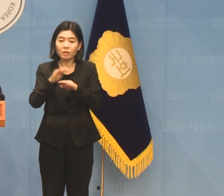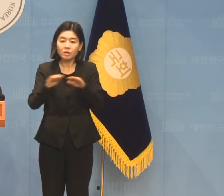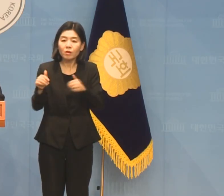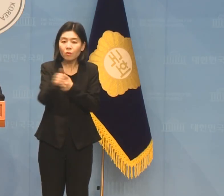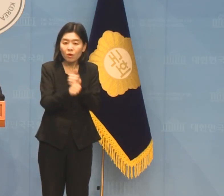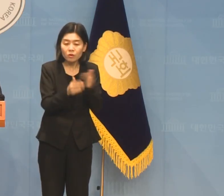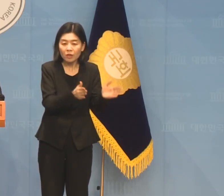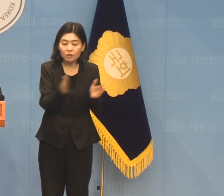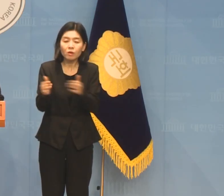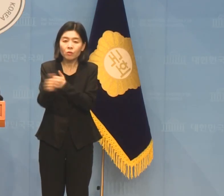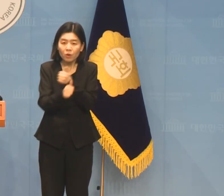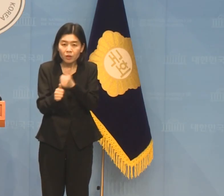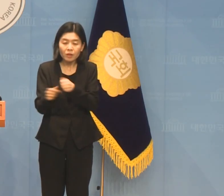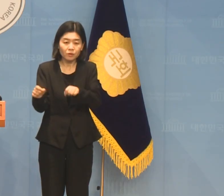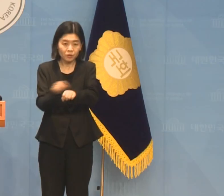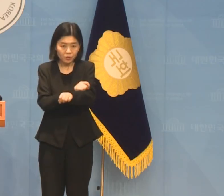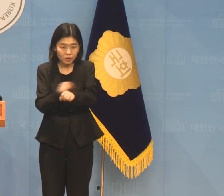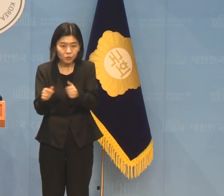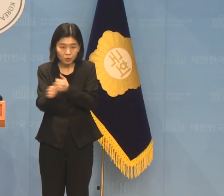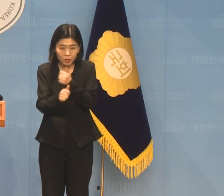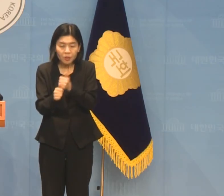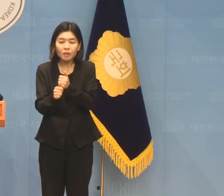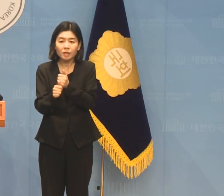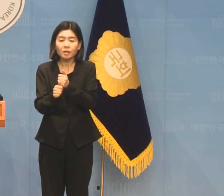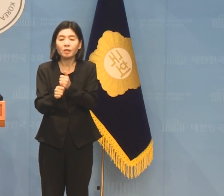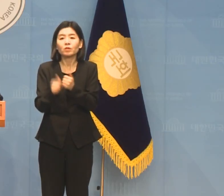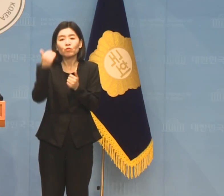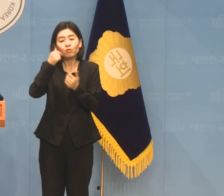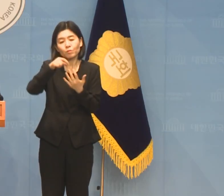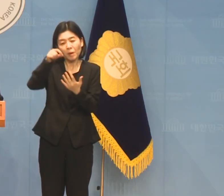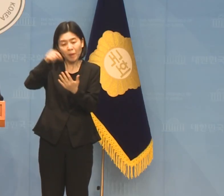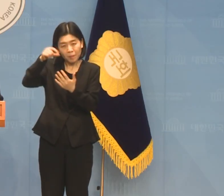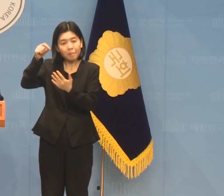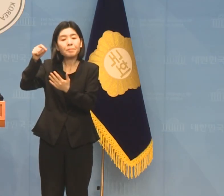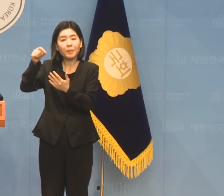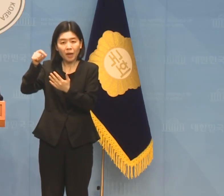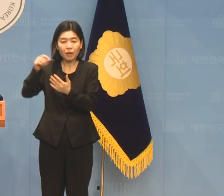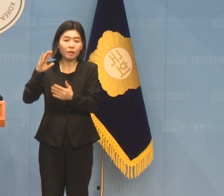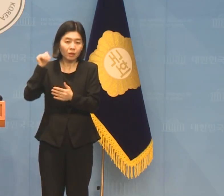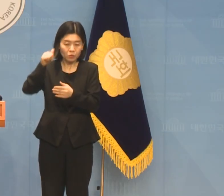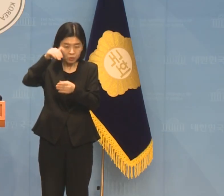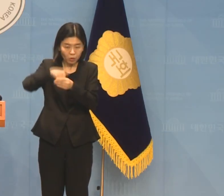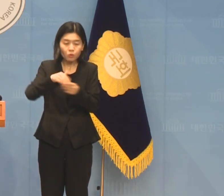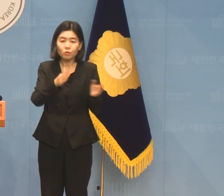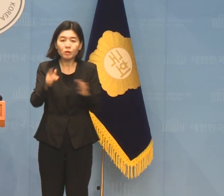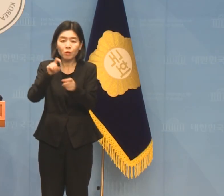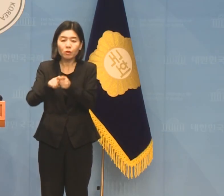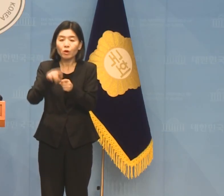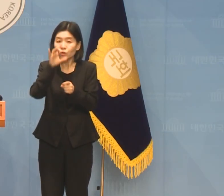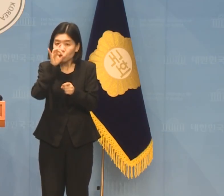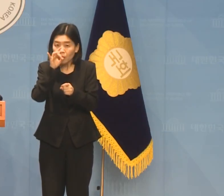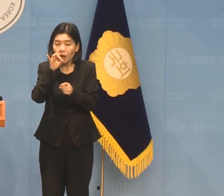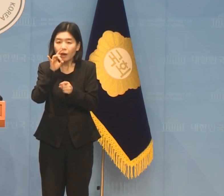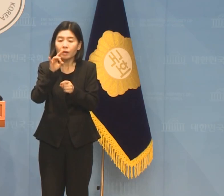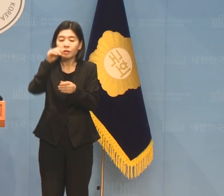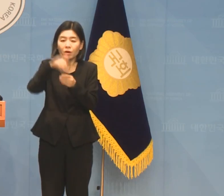및 추가인선을 의결하였습니다. 원활한 대통령 선거 준비를 위한 중앙선거대책위원회에